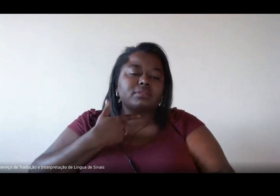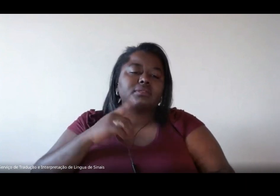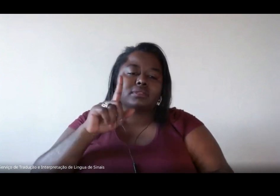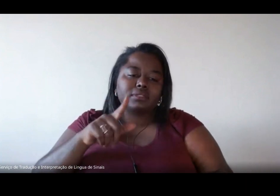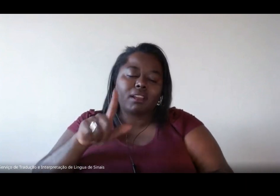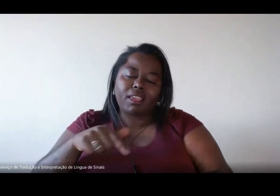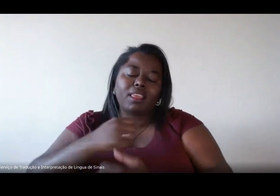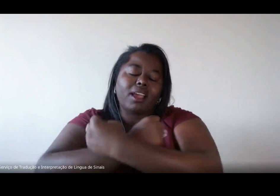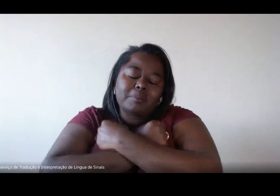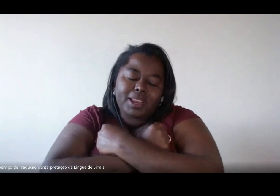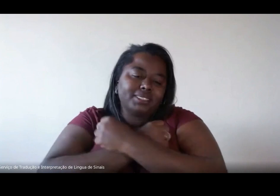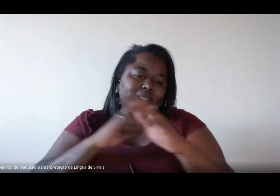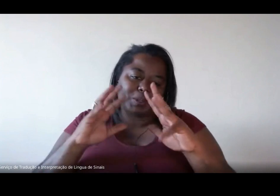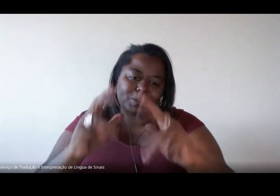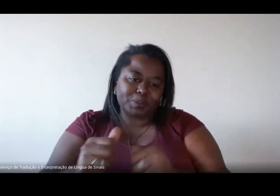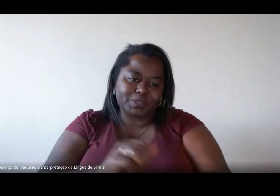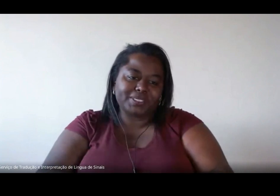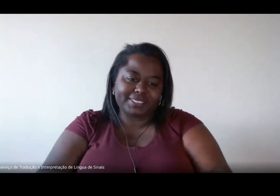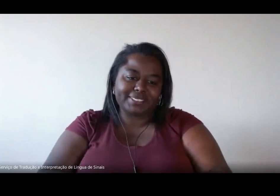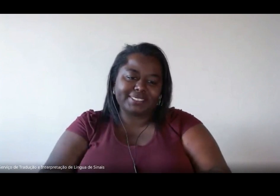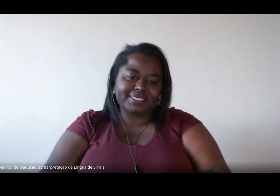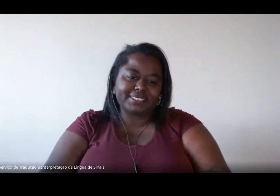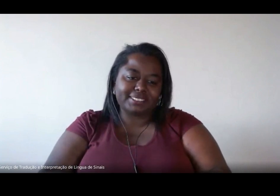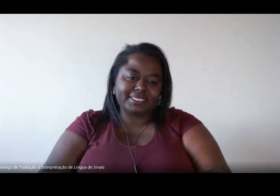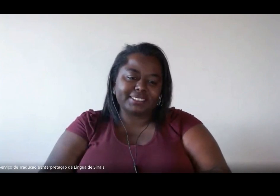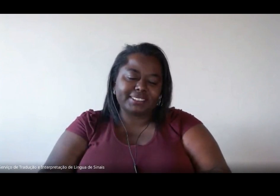Meu desejo era poder abraçar todo mundo aí.